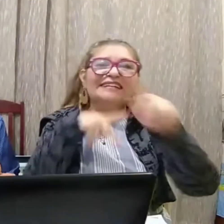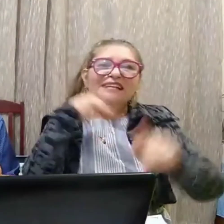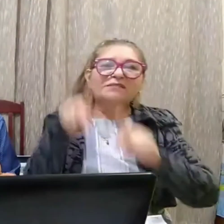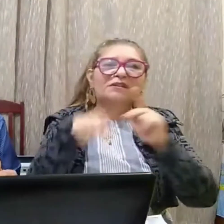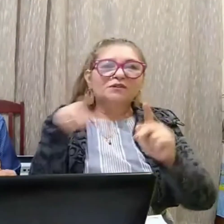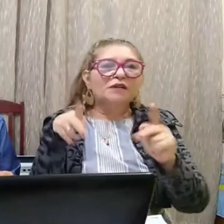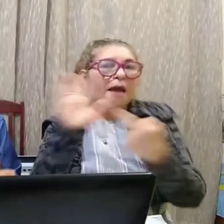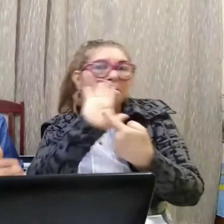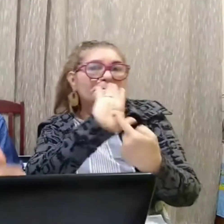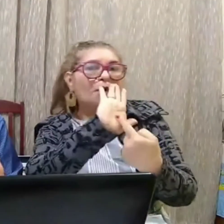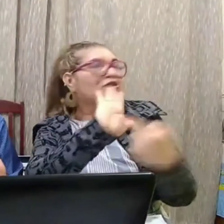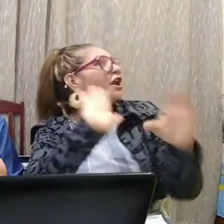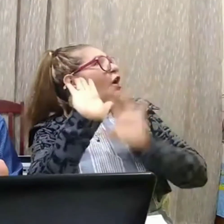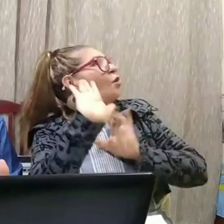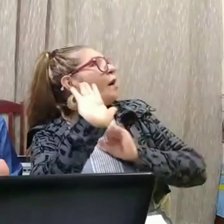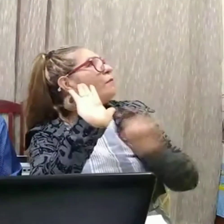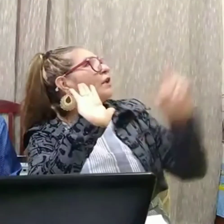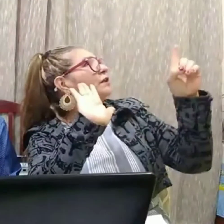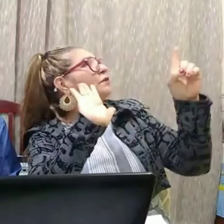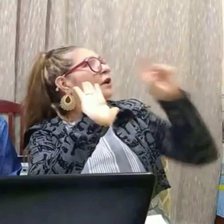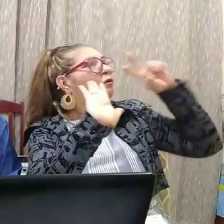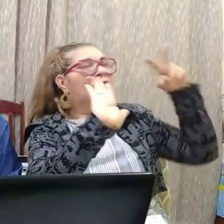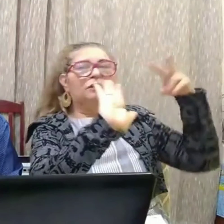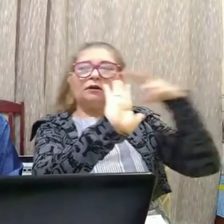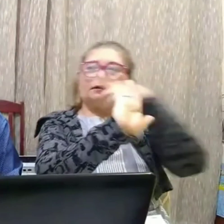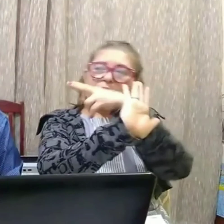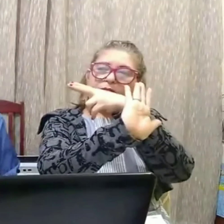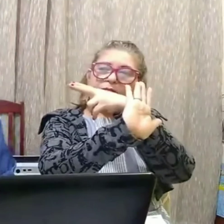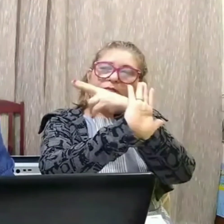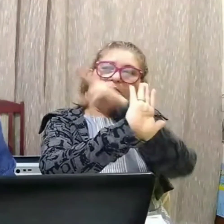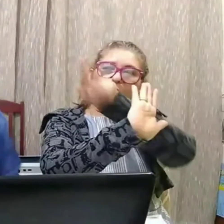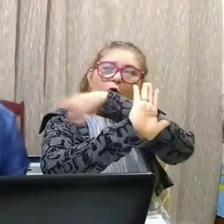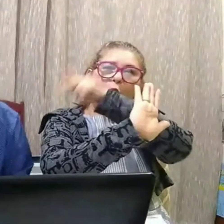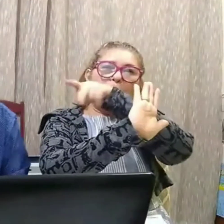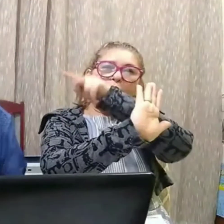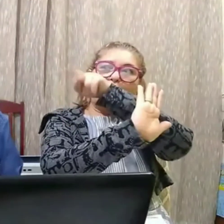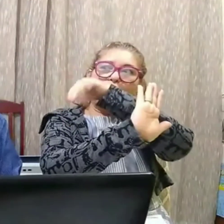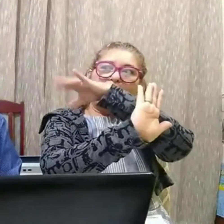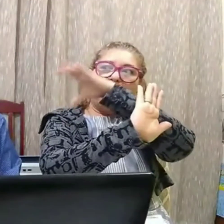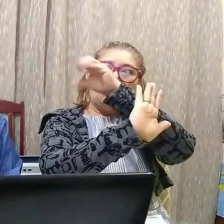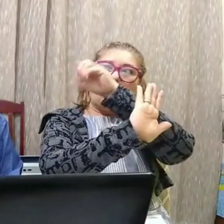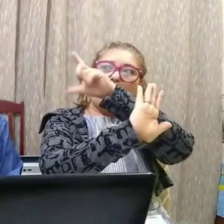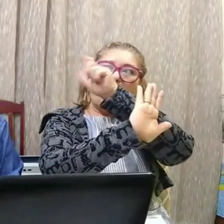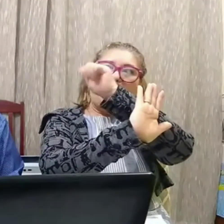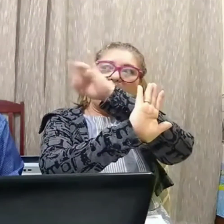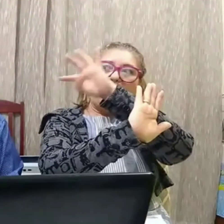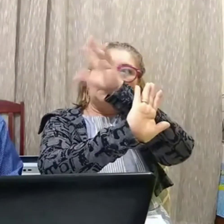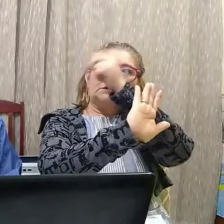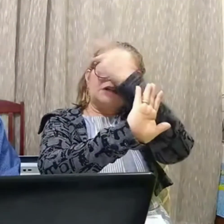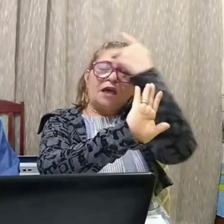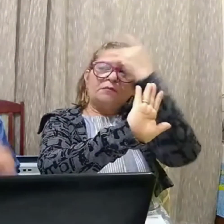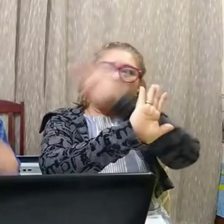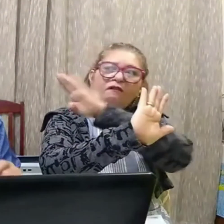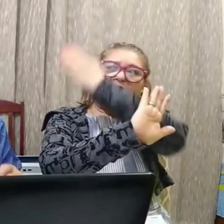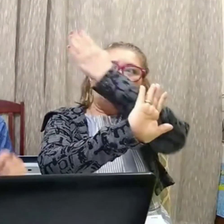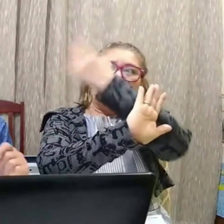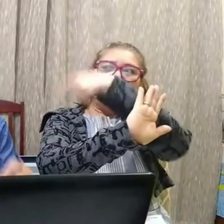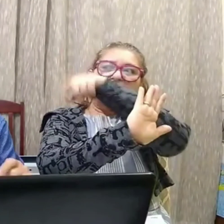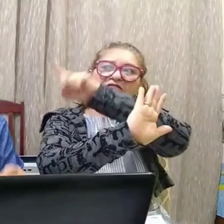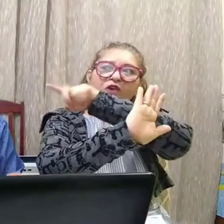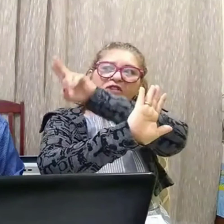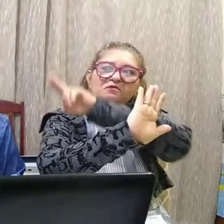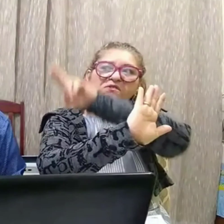ódio que eles tinham às obras dos nicolaítas. Os nicolaítas eram uma heresia que usava